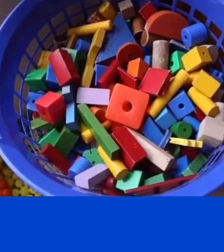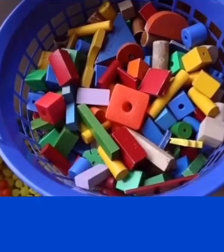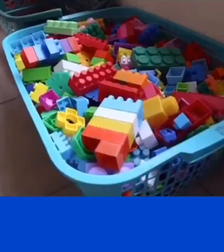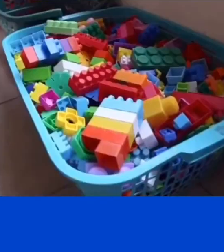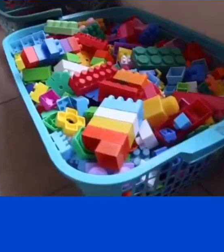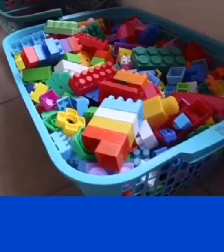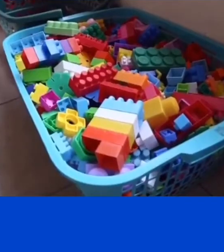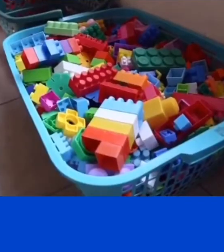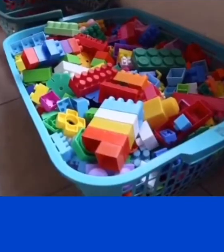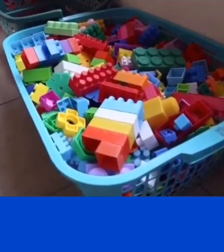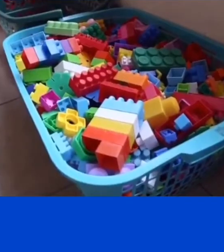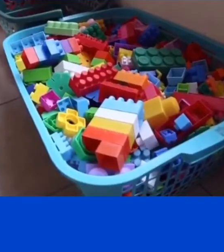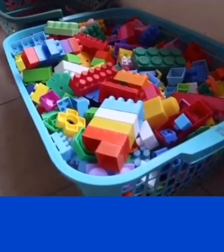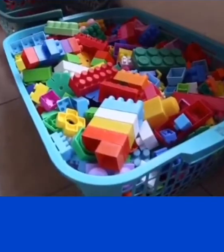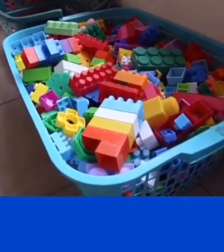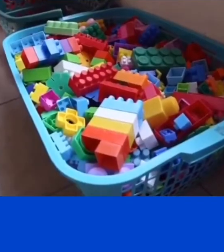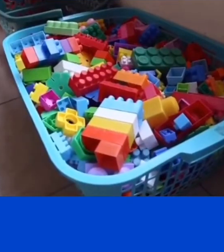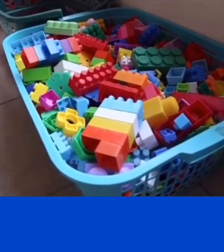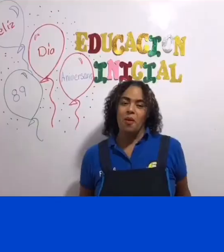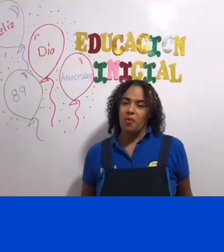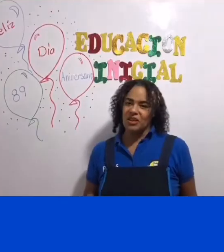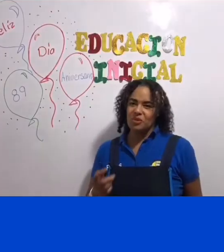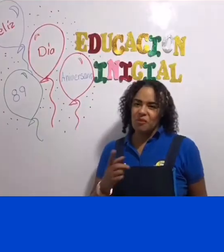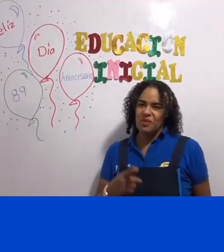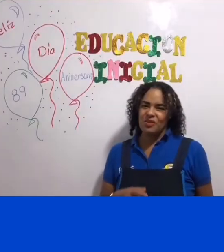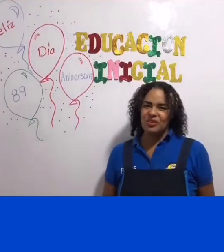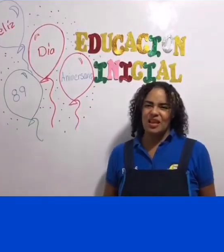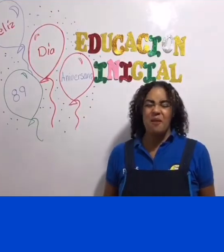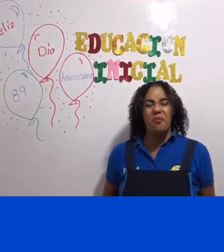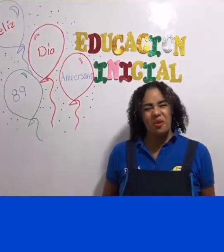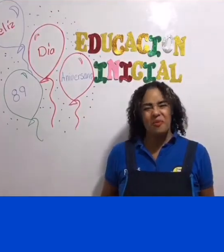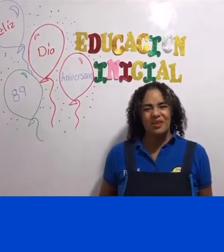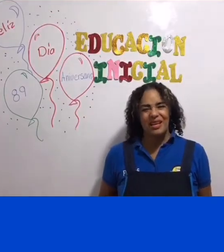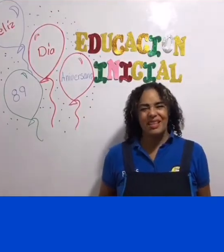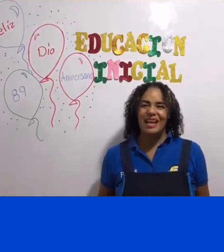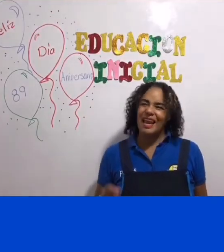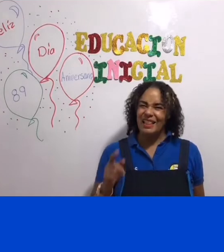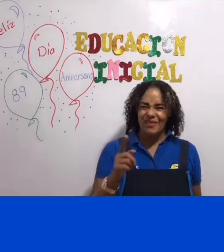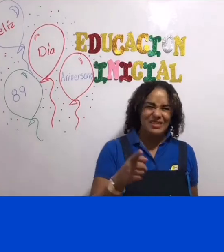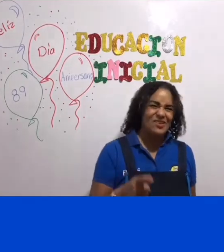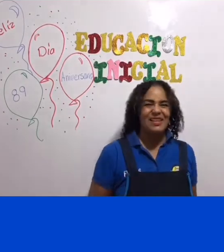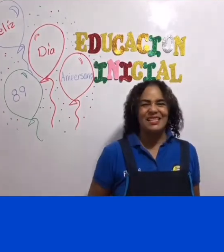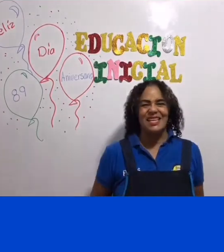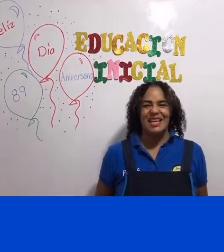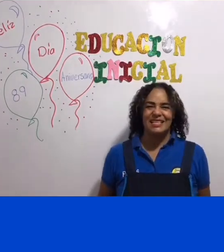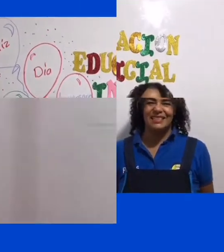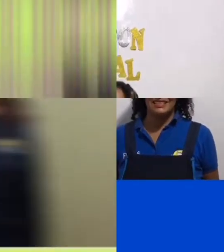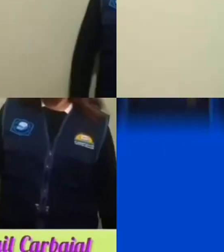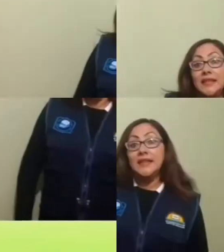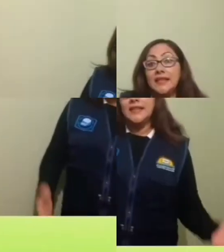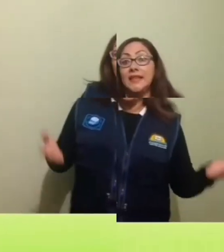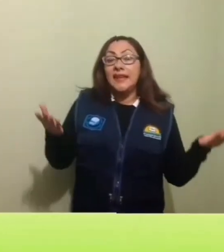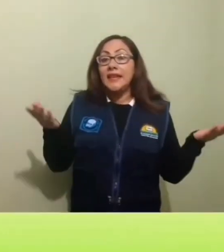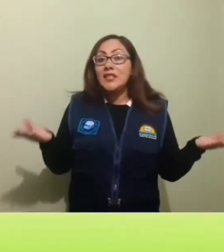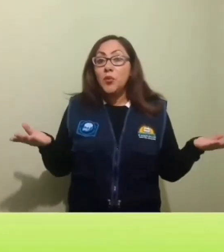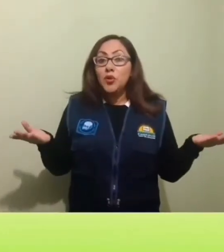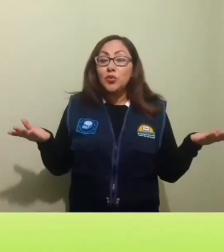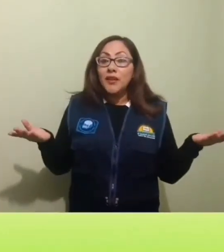normas para una convivencia armónica Por eso, papitos, es muy importante la educación inicial En esta oportunidad